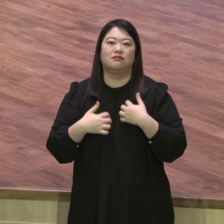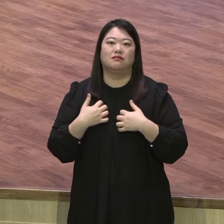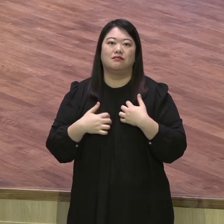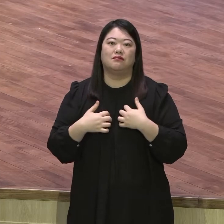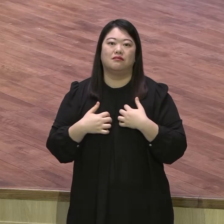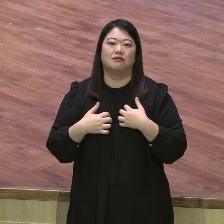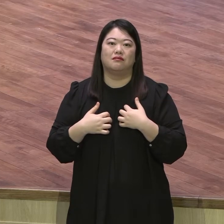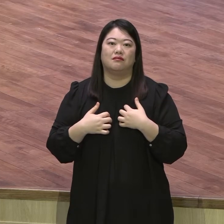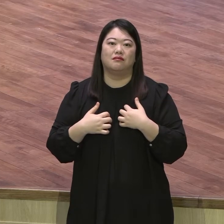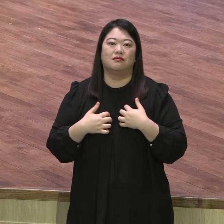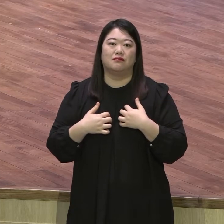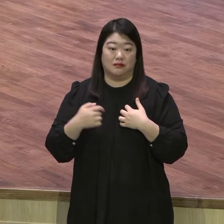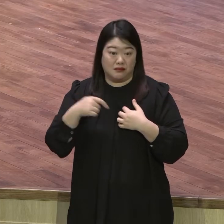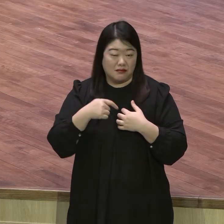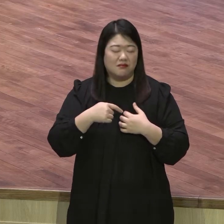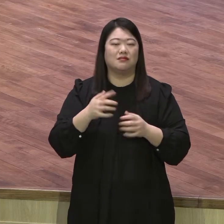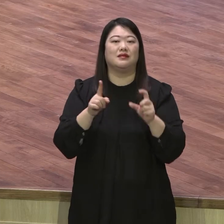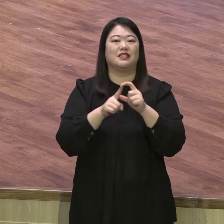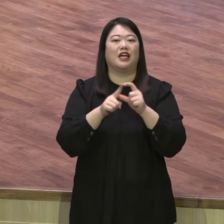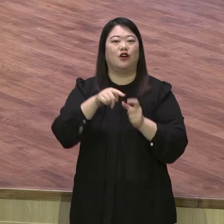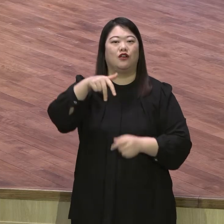이게 여기서만 즐거움이에요.